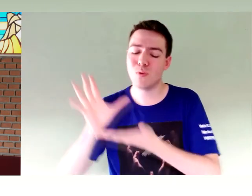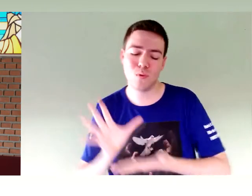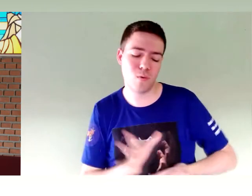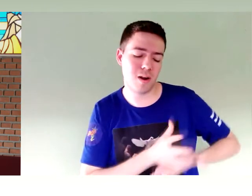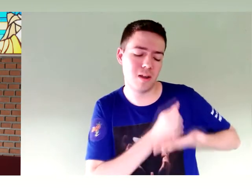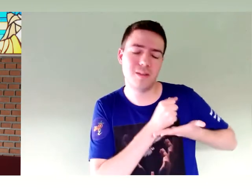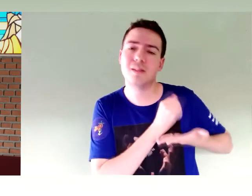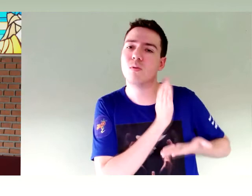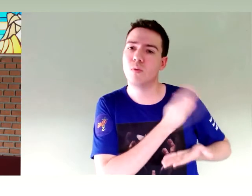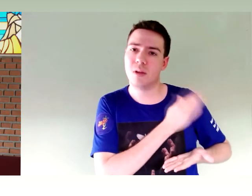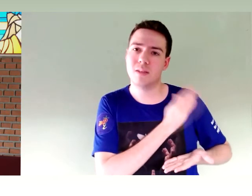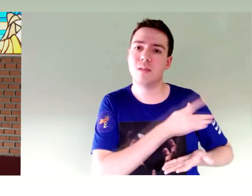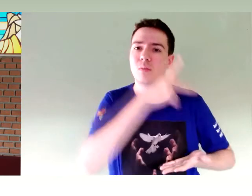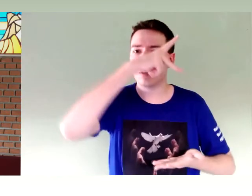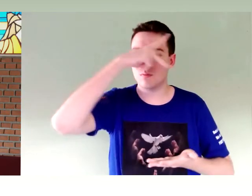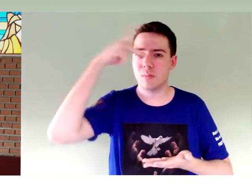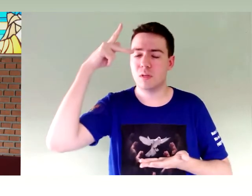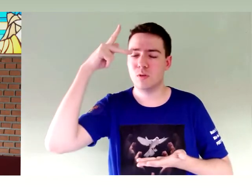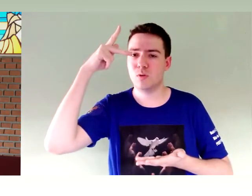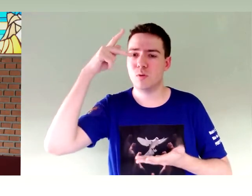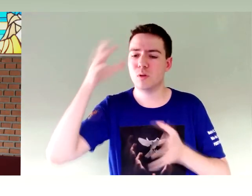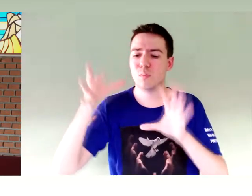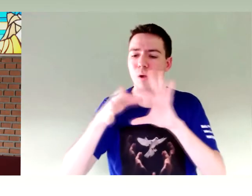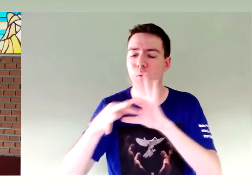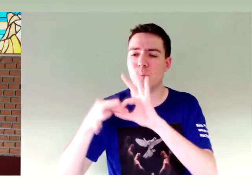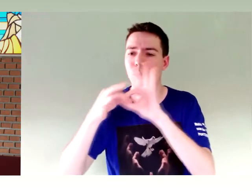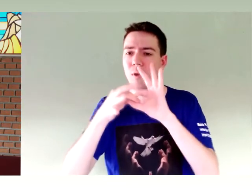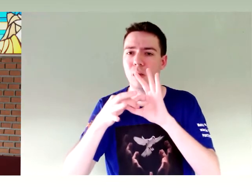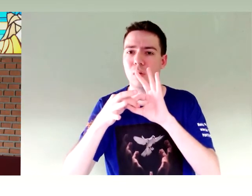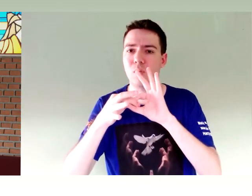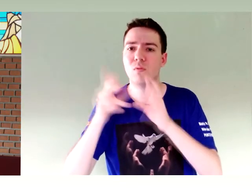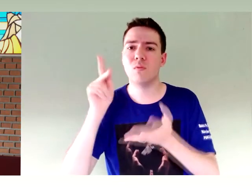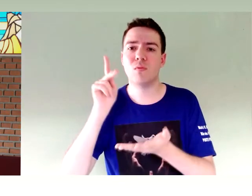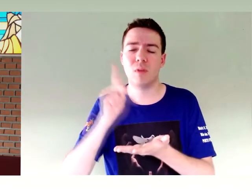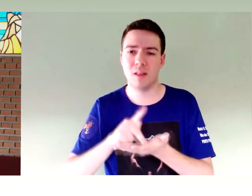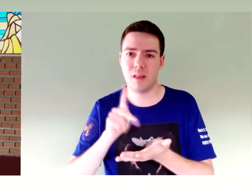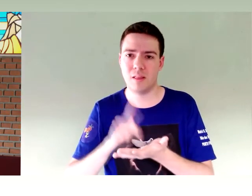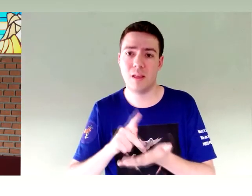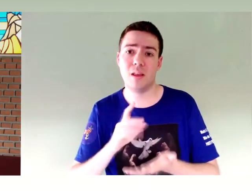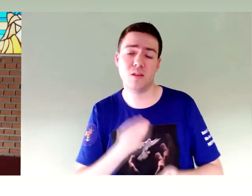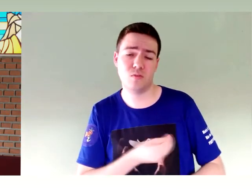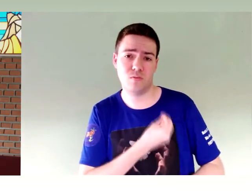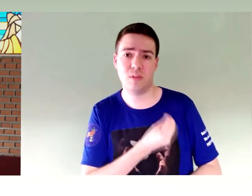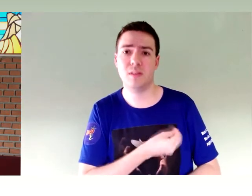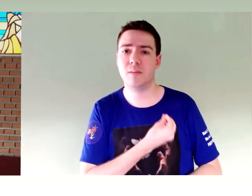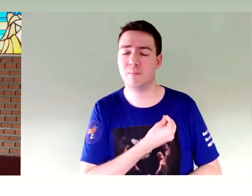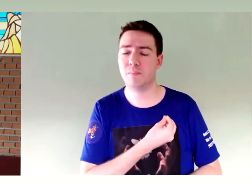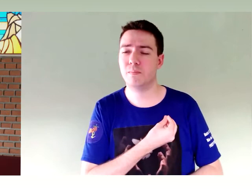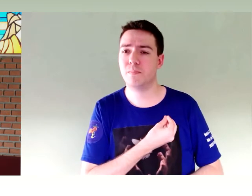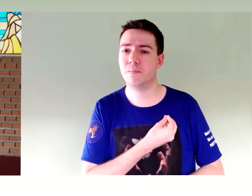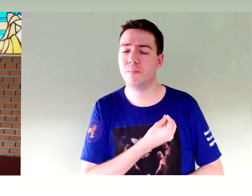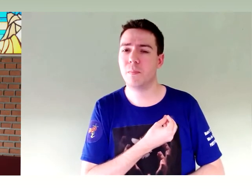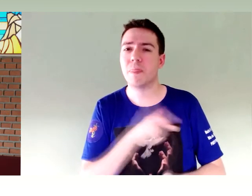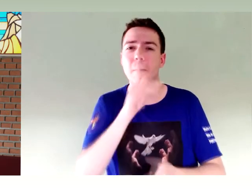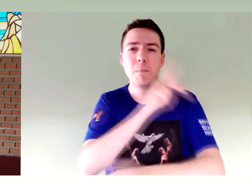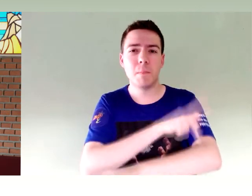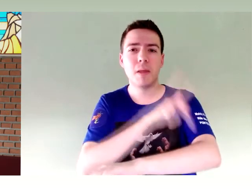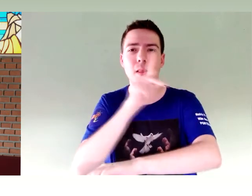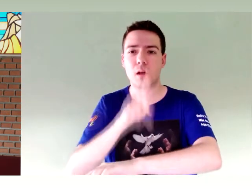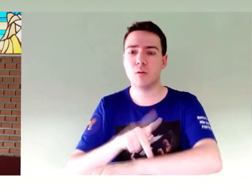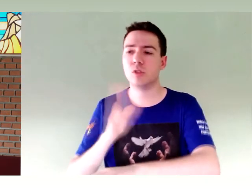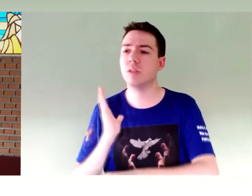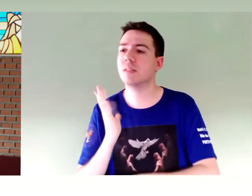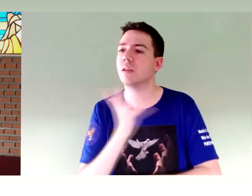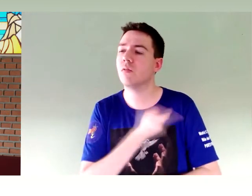coração humano em vista de uma comunhão plena de vida. Seguindo essa